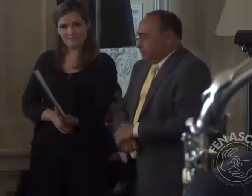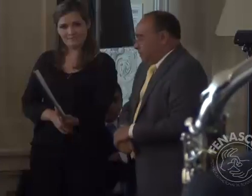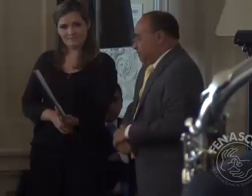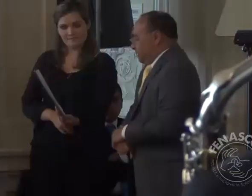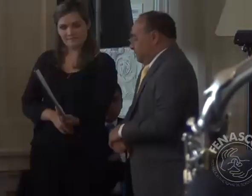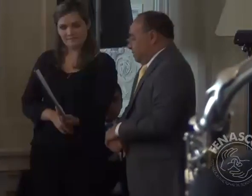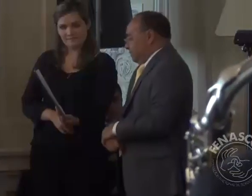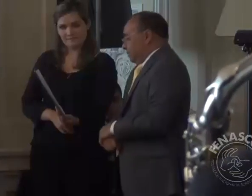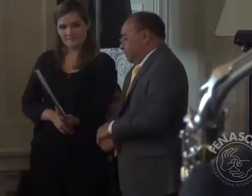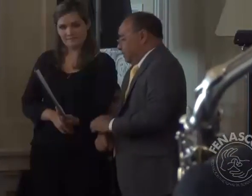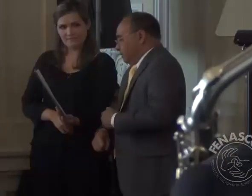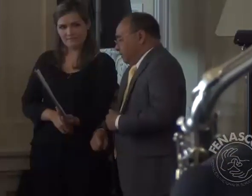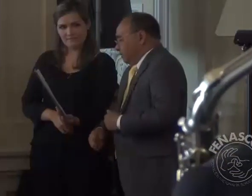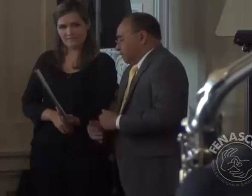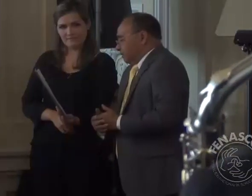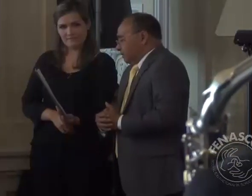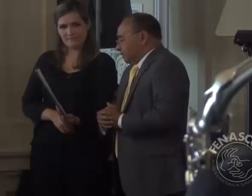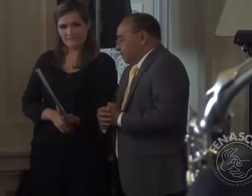derechos.